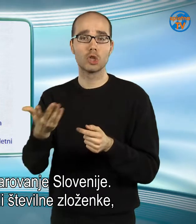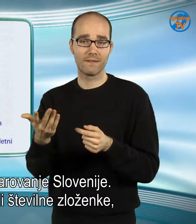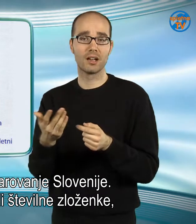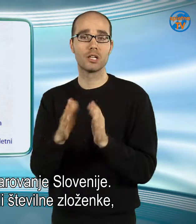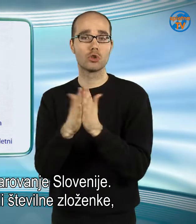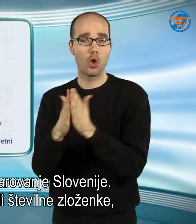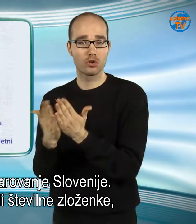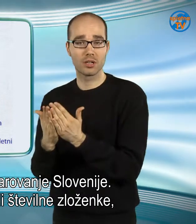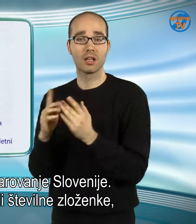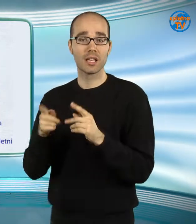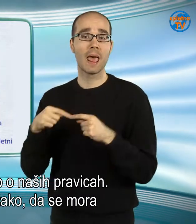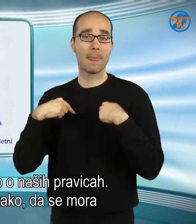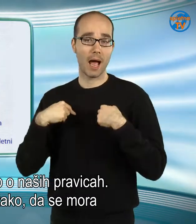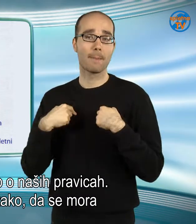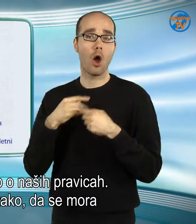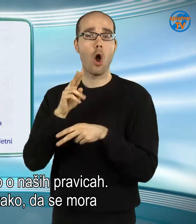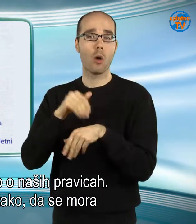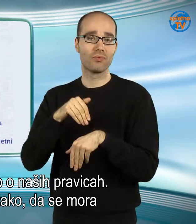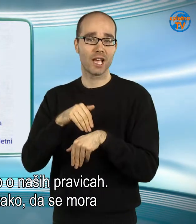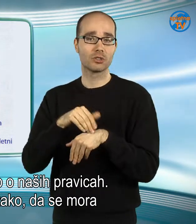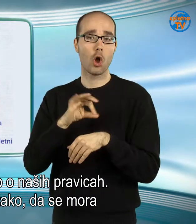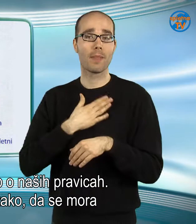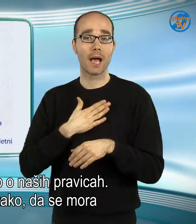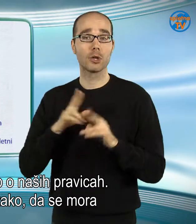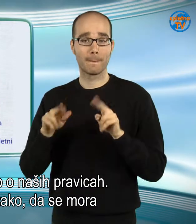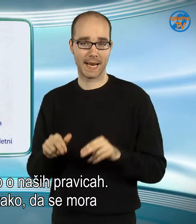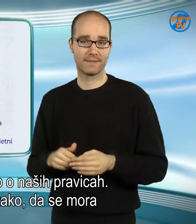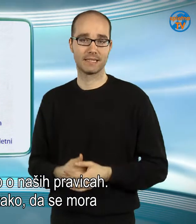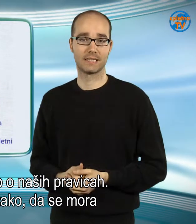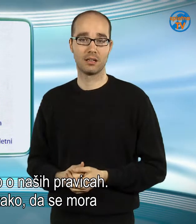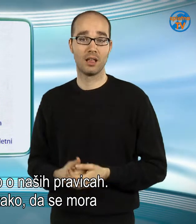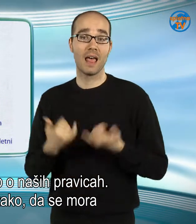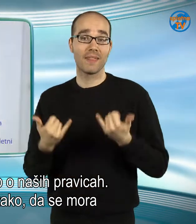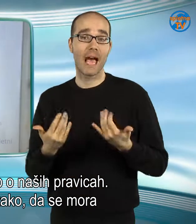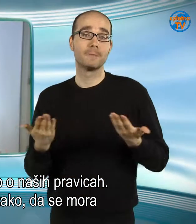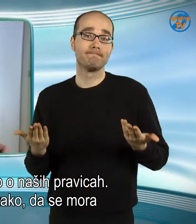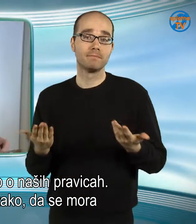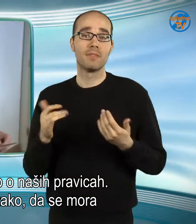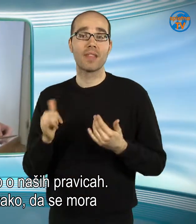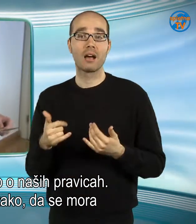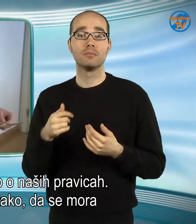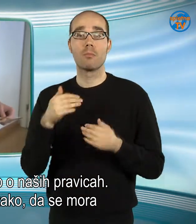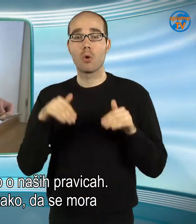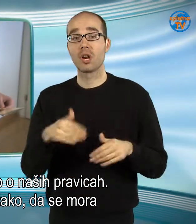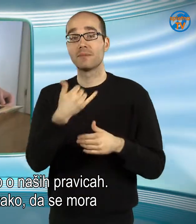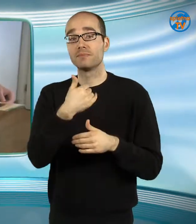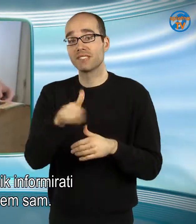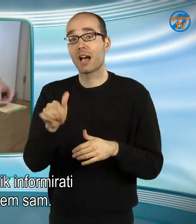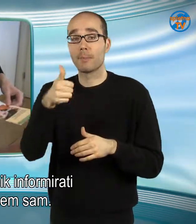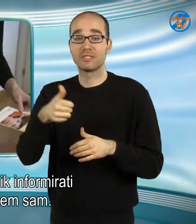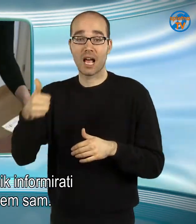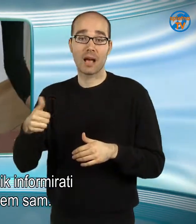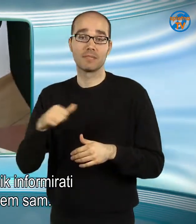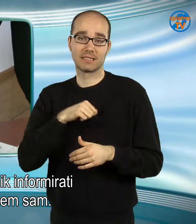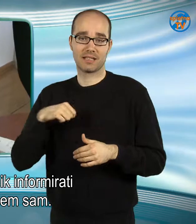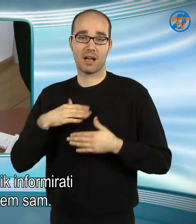tudi številne zloženke, ki nas obveščajo o naših pravicah. Danes je pač tako, da se mora